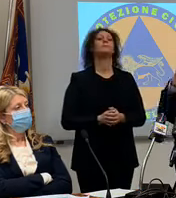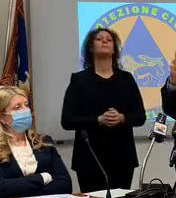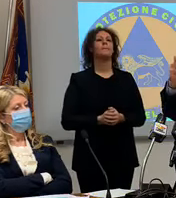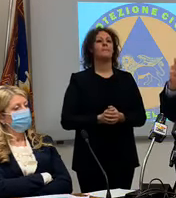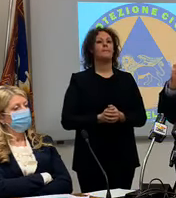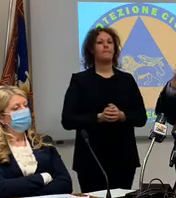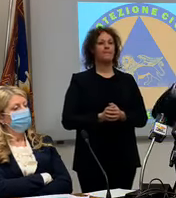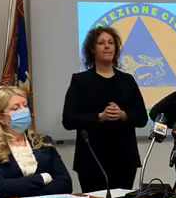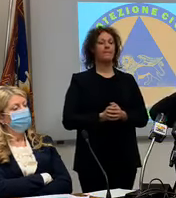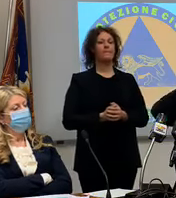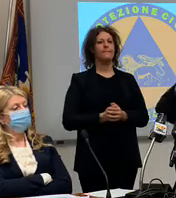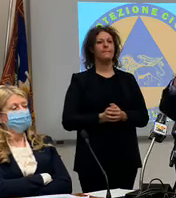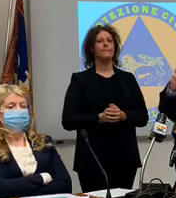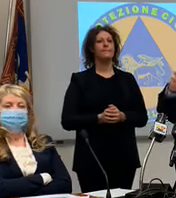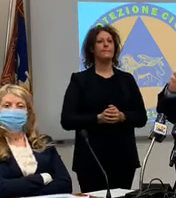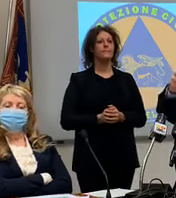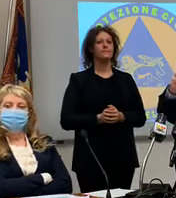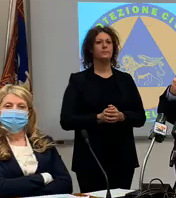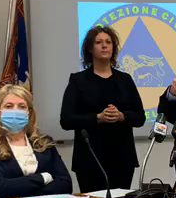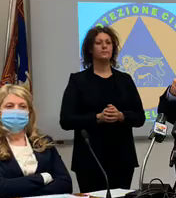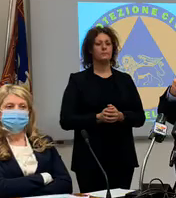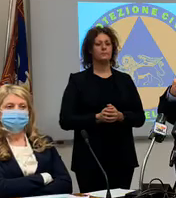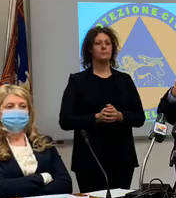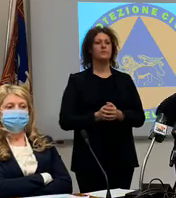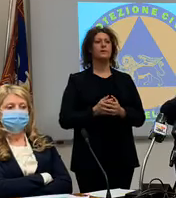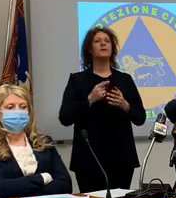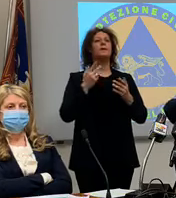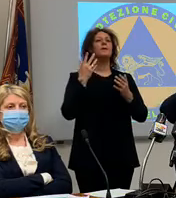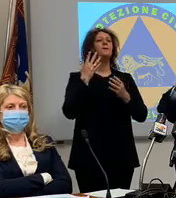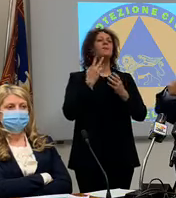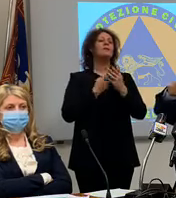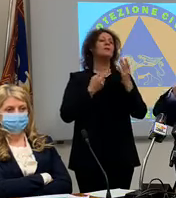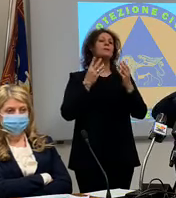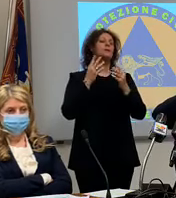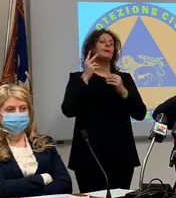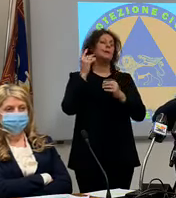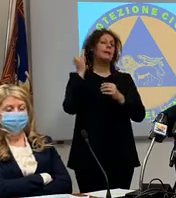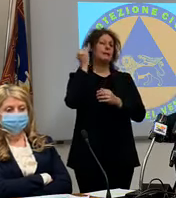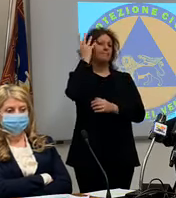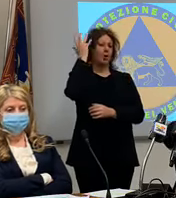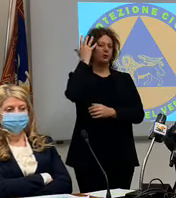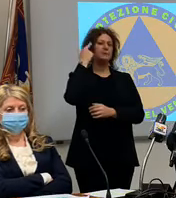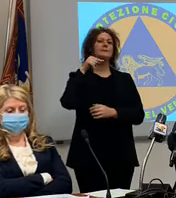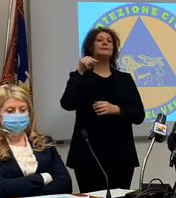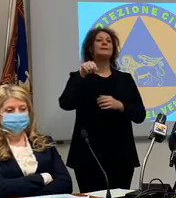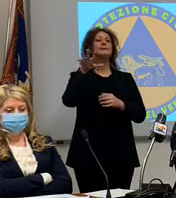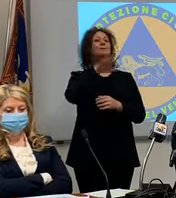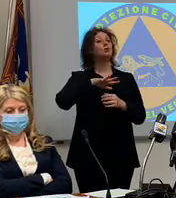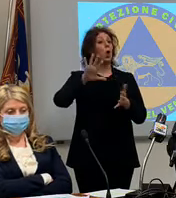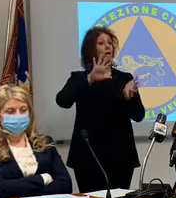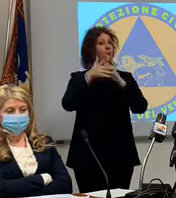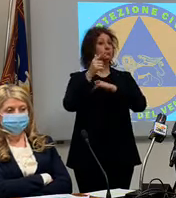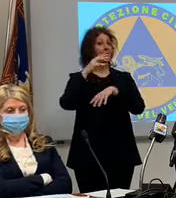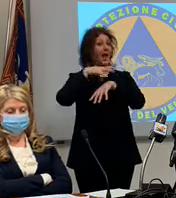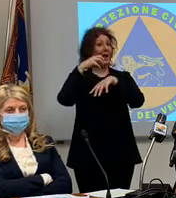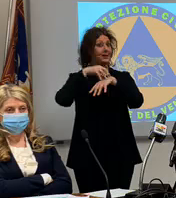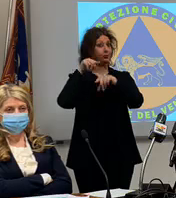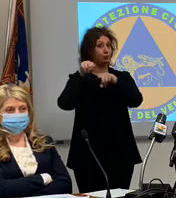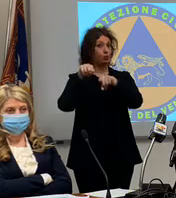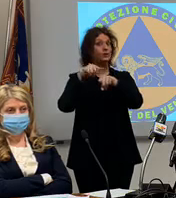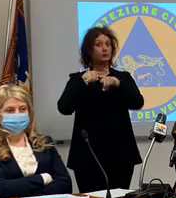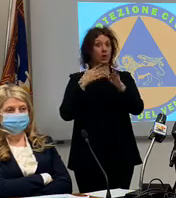minima con un salto si va all'arancione l'arancione prevede già una serie di restrizioni che sono